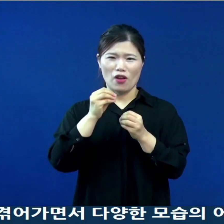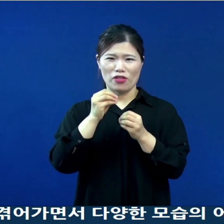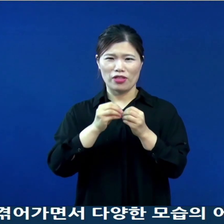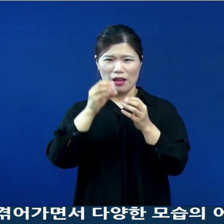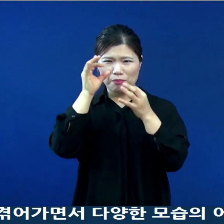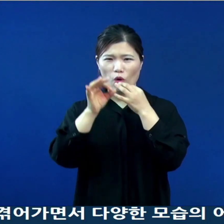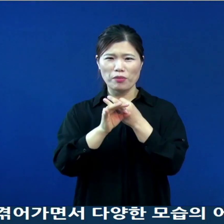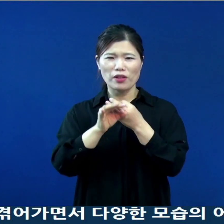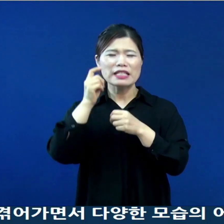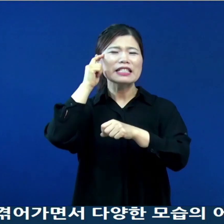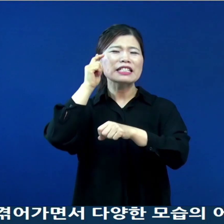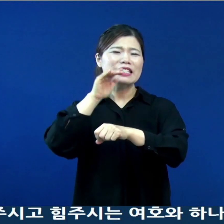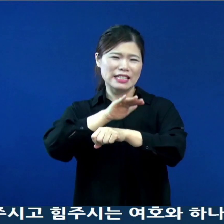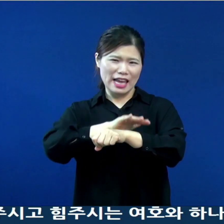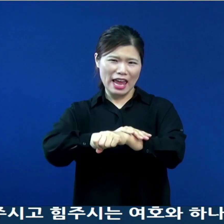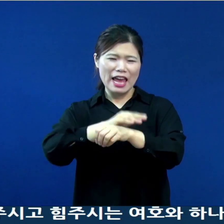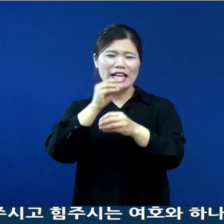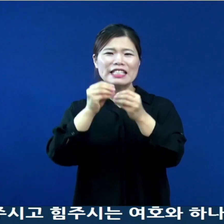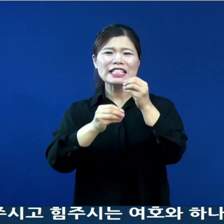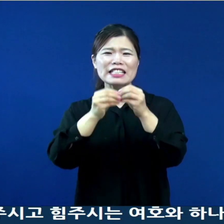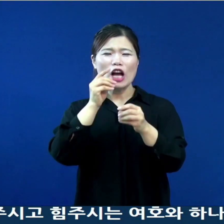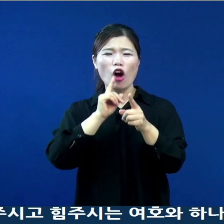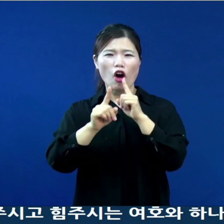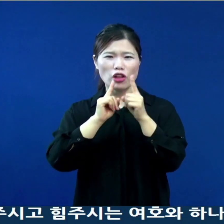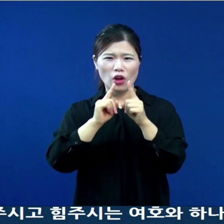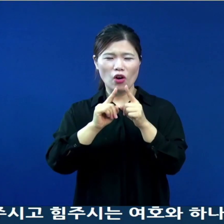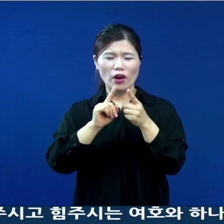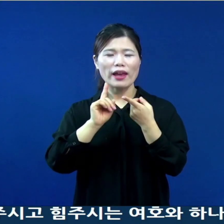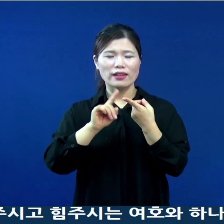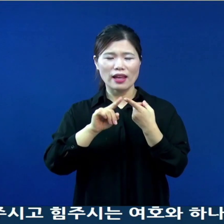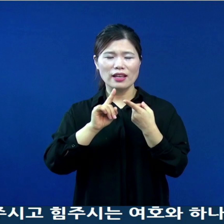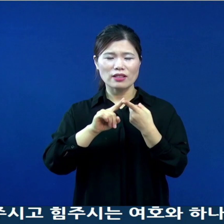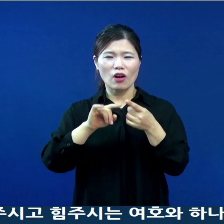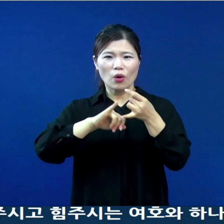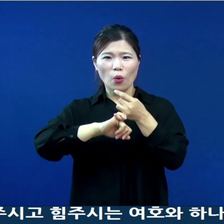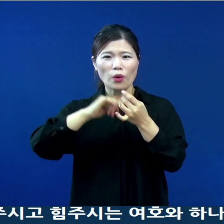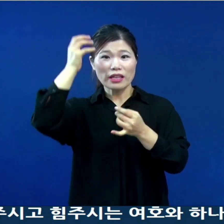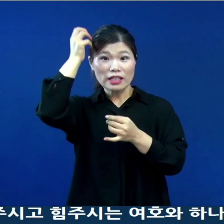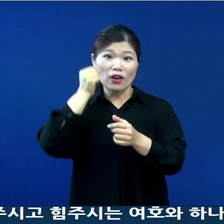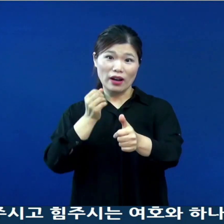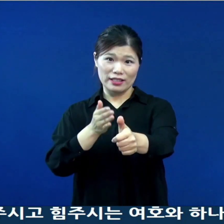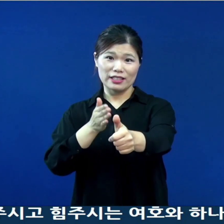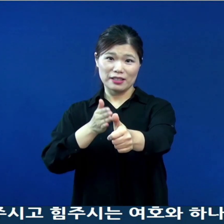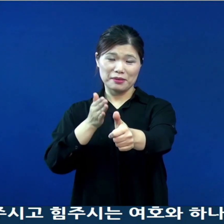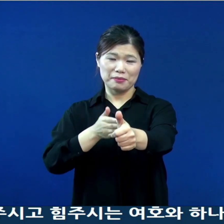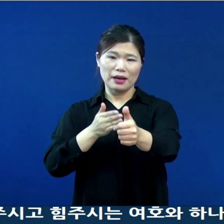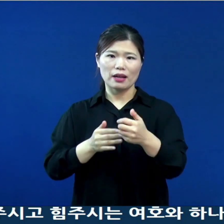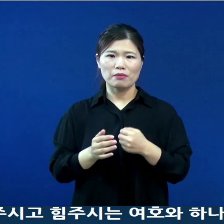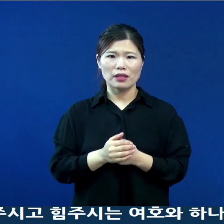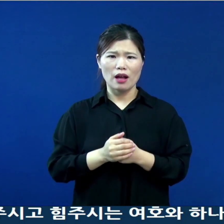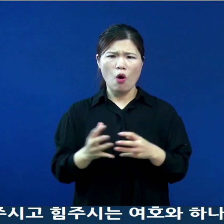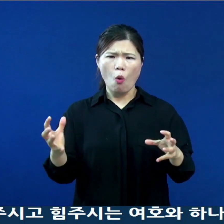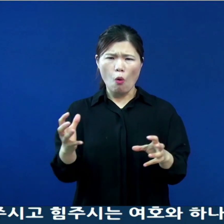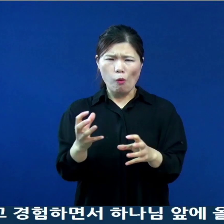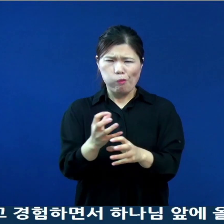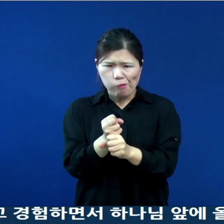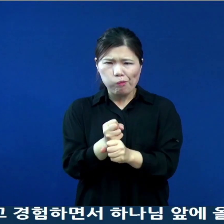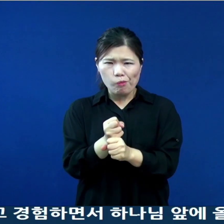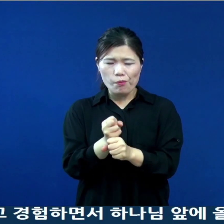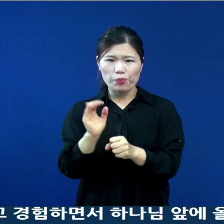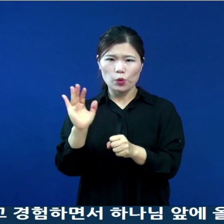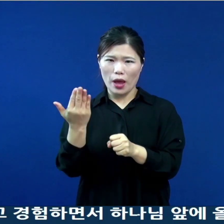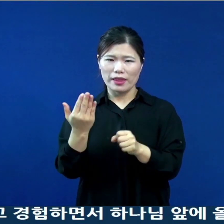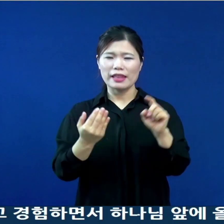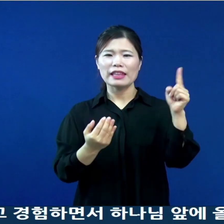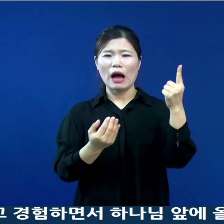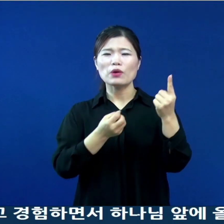지혜요, 시적인 언어라는 사실을 우리가 꼭 기억해야만 합니다. 농축되어 있는